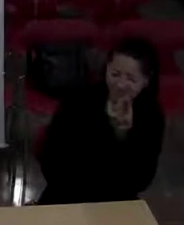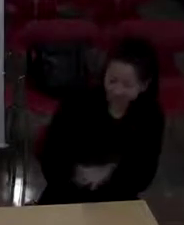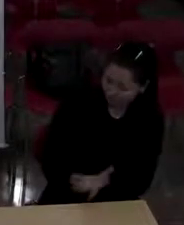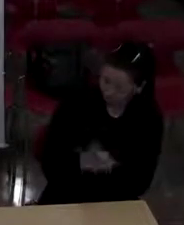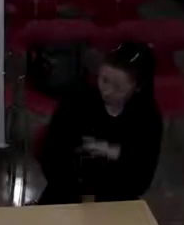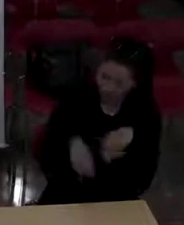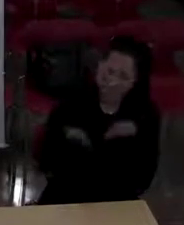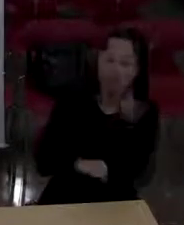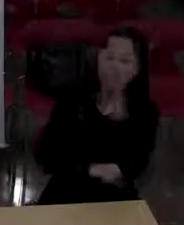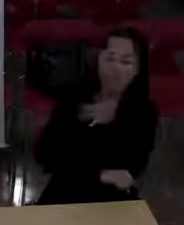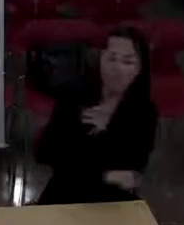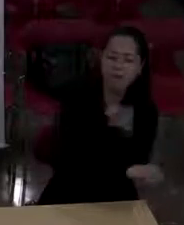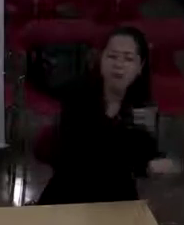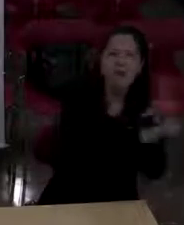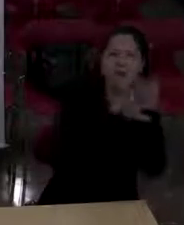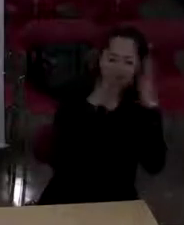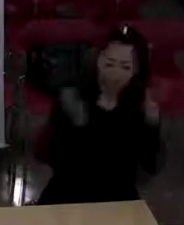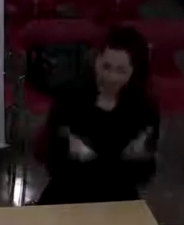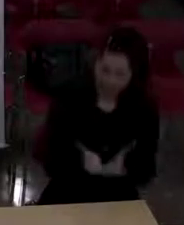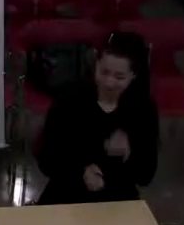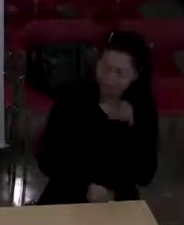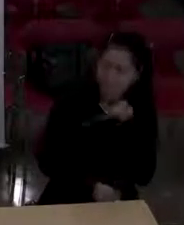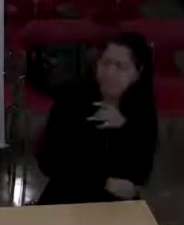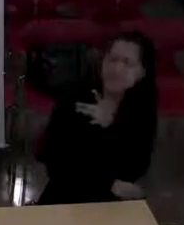mundo? ¿Cosita? Sí.